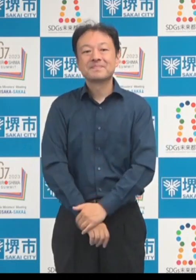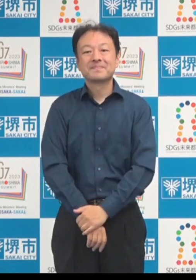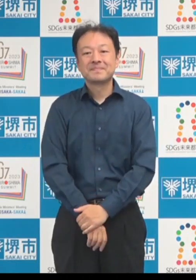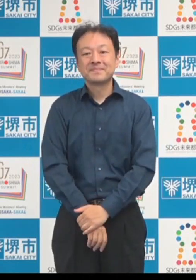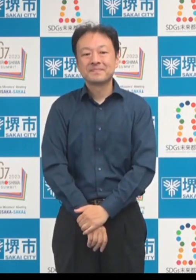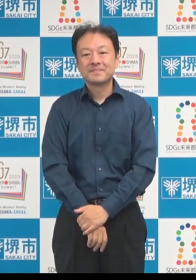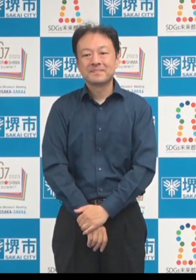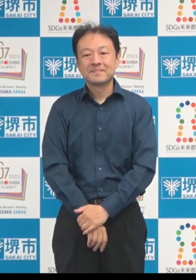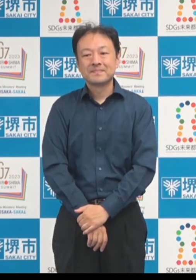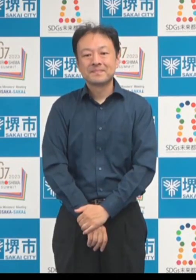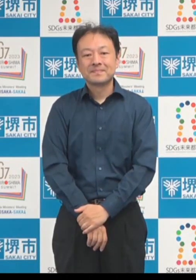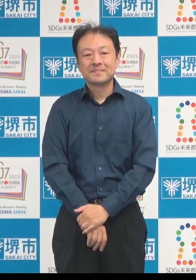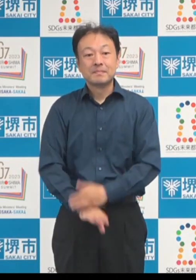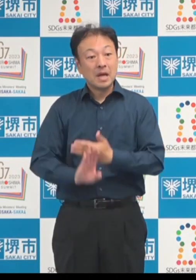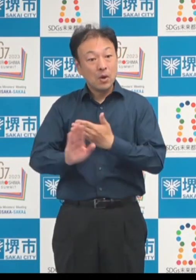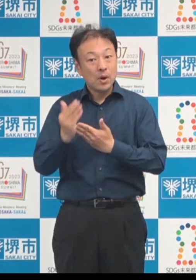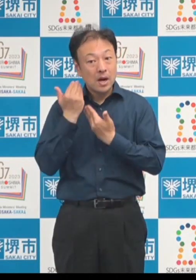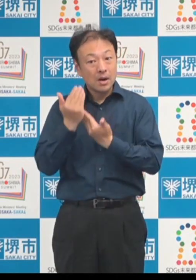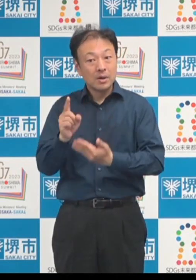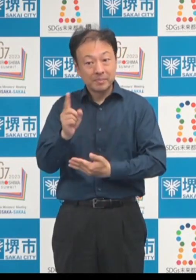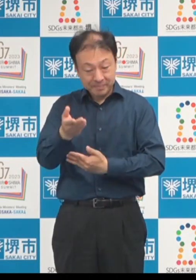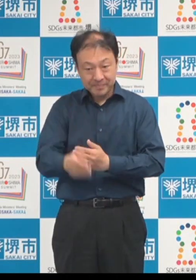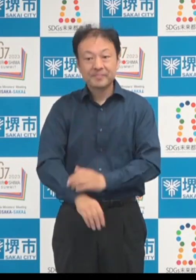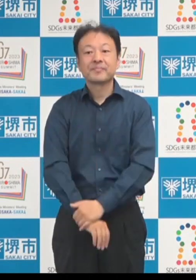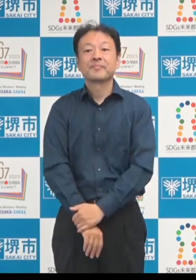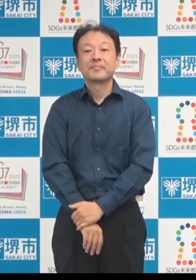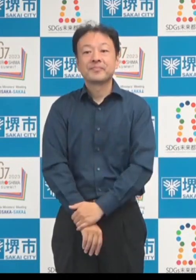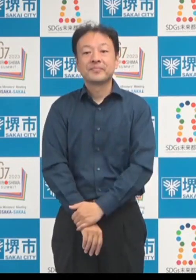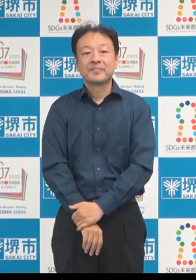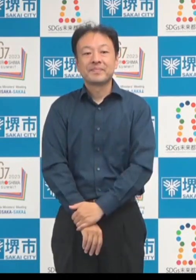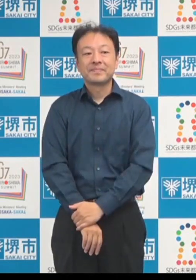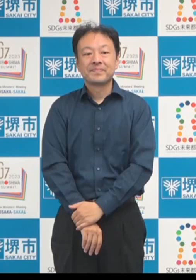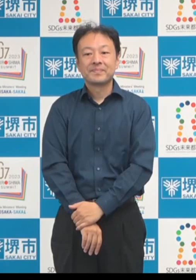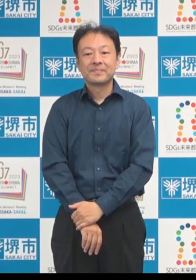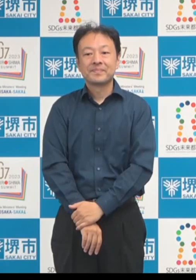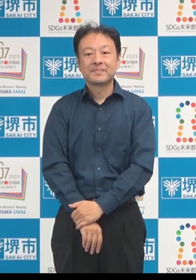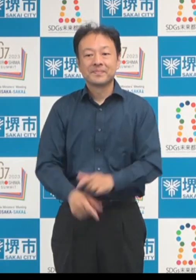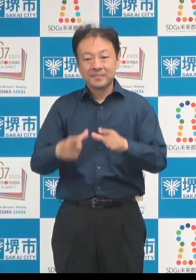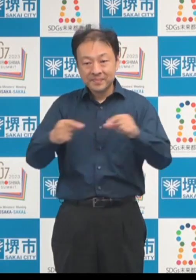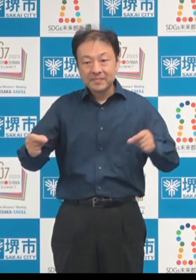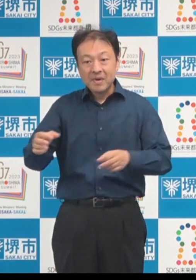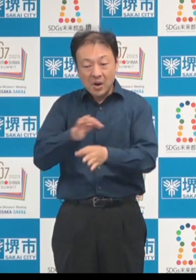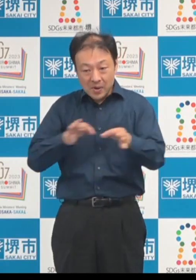はい、それでは他にご質問いかがでしょうか。日経新聞さんどうぞ。